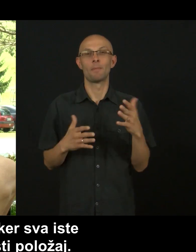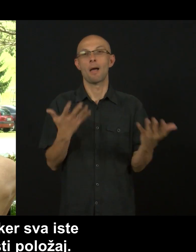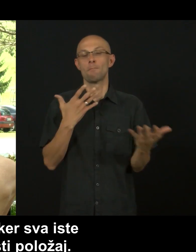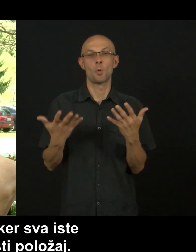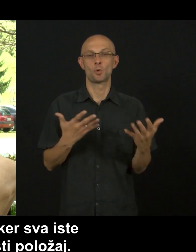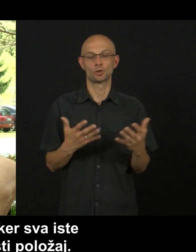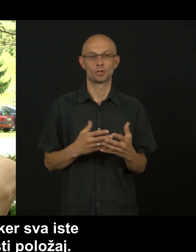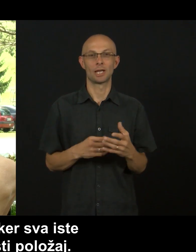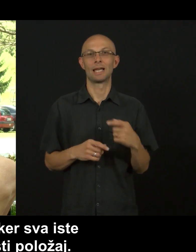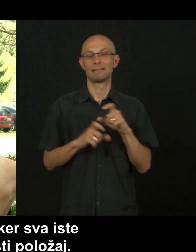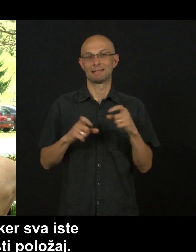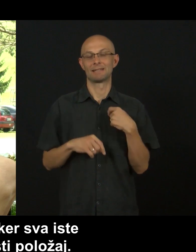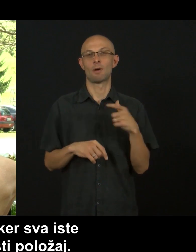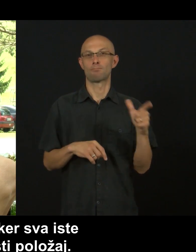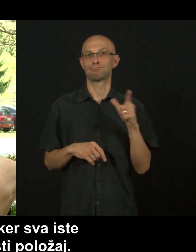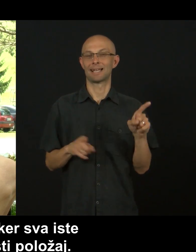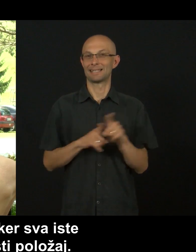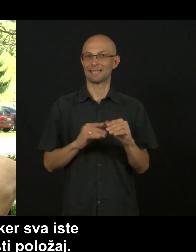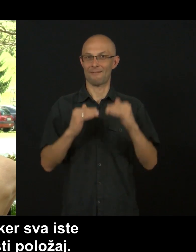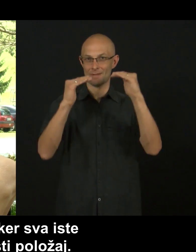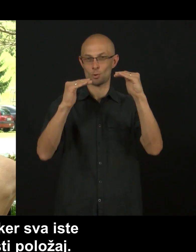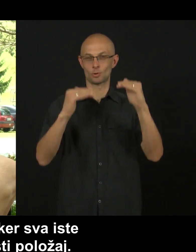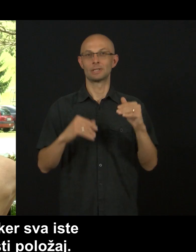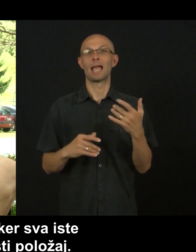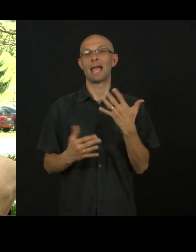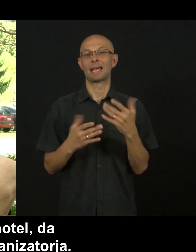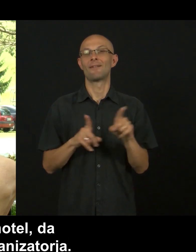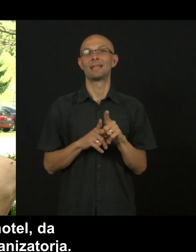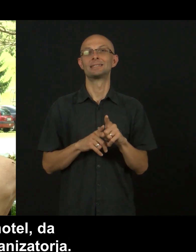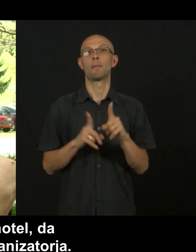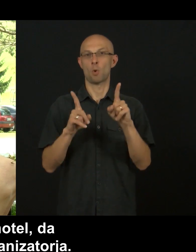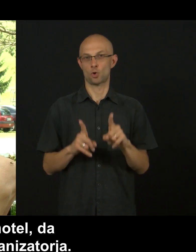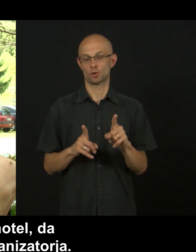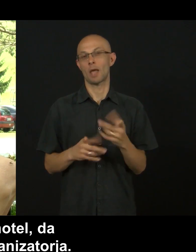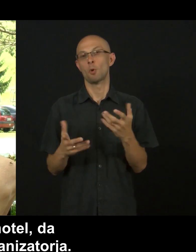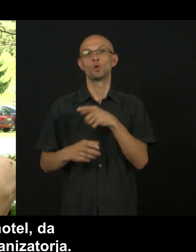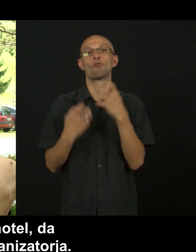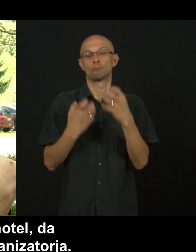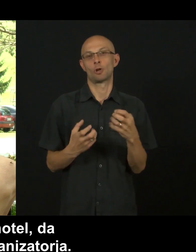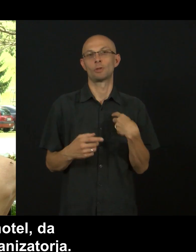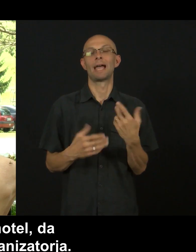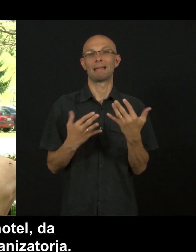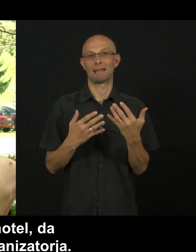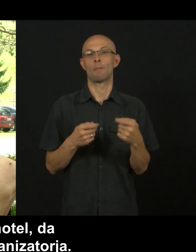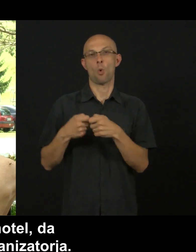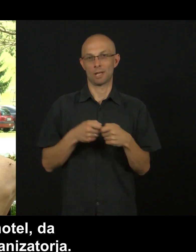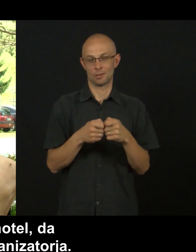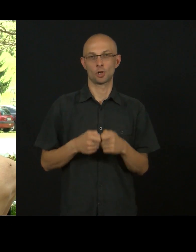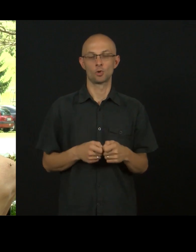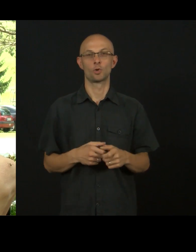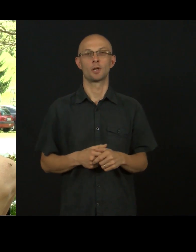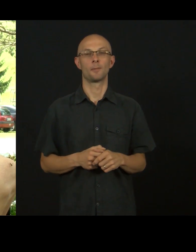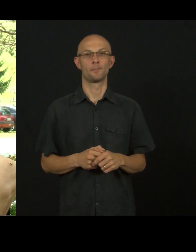Ne vem, verjetno, ker so iste velikosti, igrava isti položaj, on je verjetno hotel, da tudi jaz igram